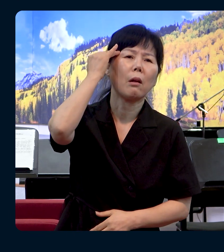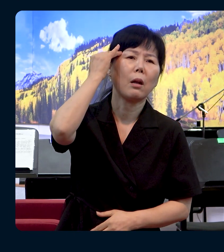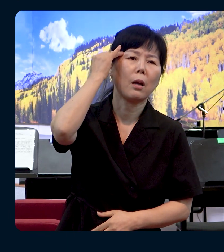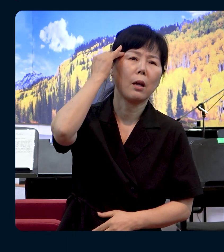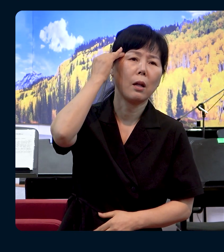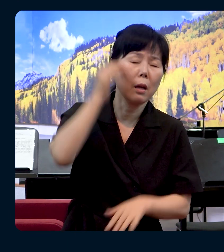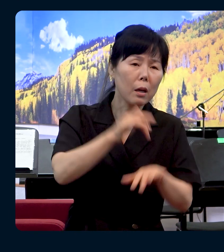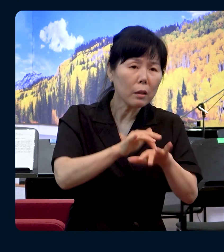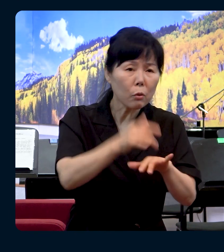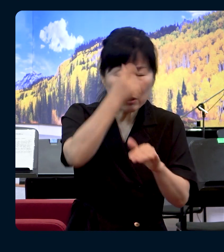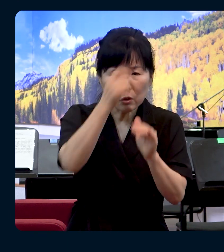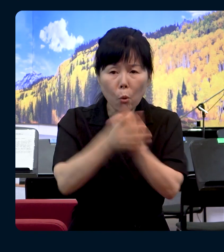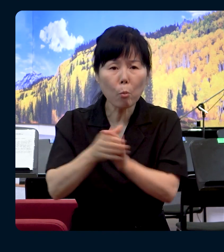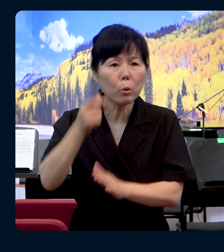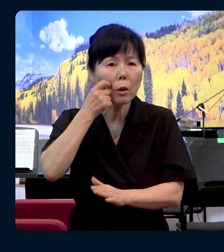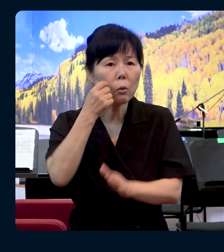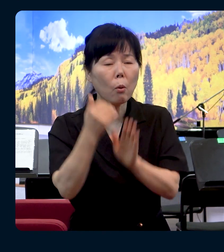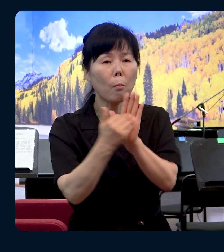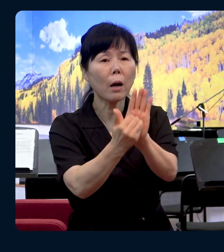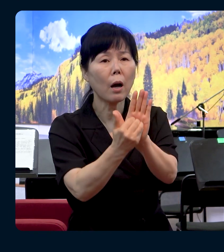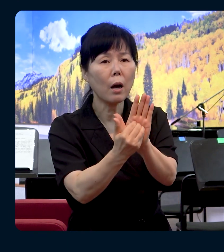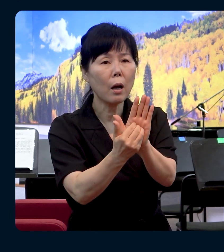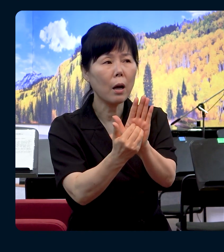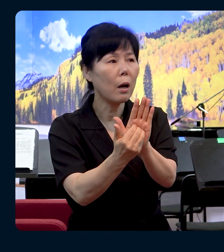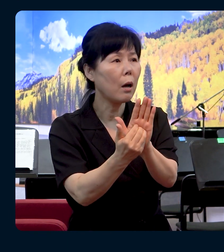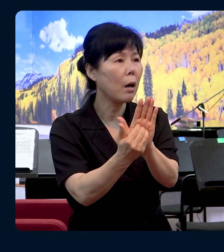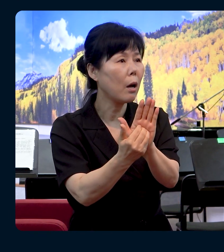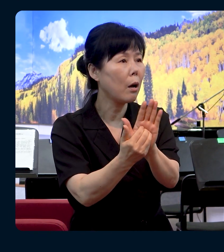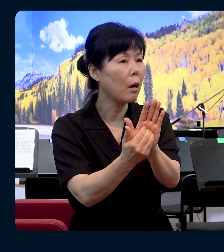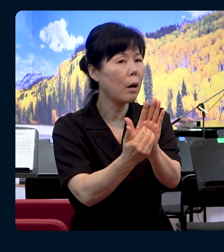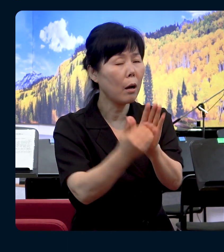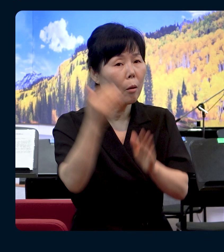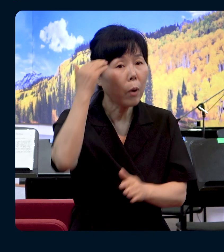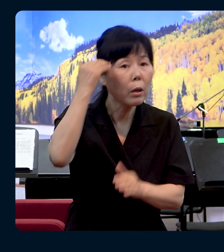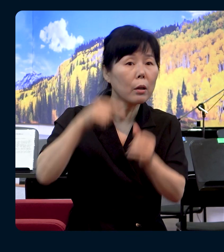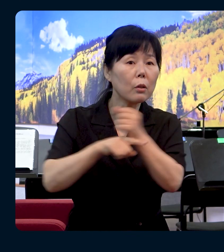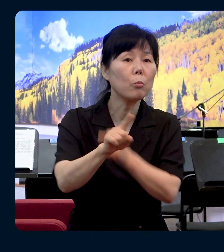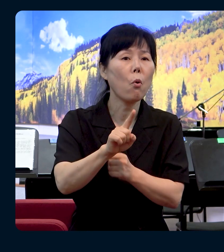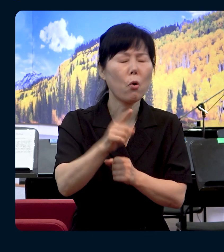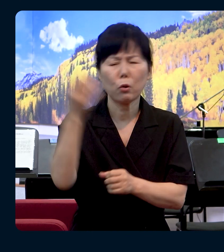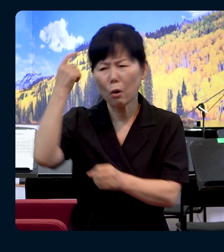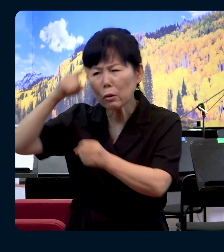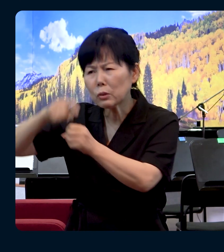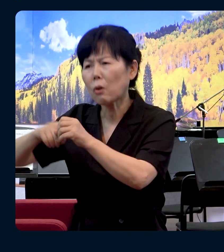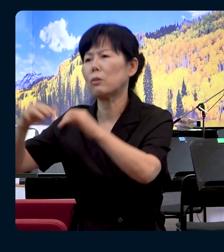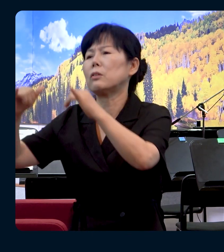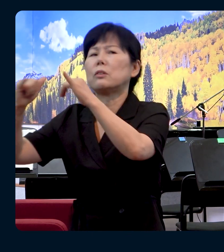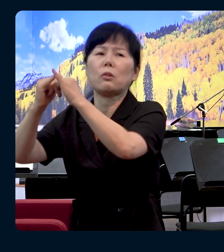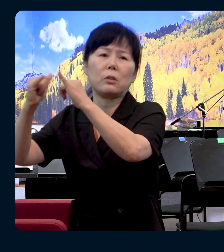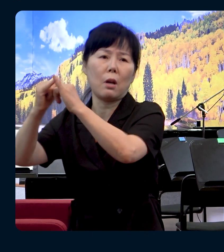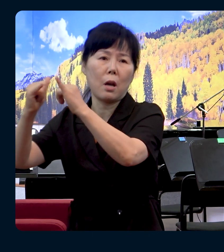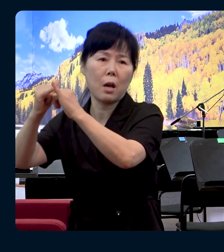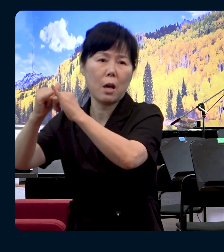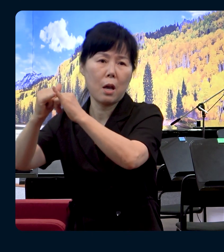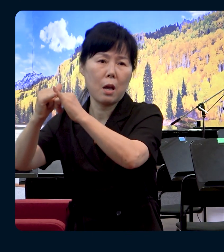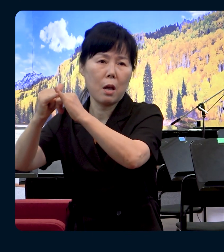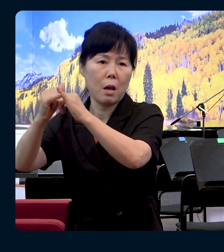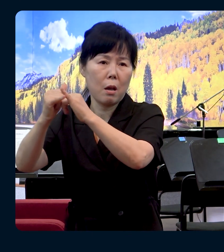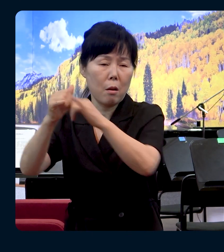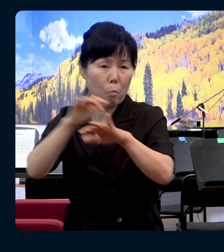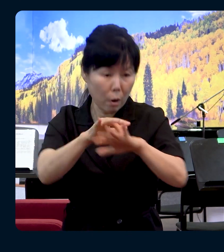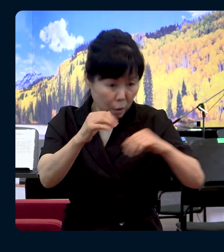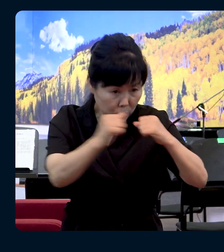왜 마귀는 우리가 기도할 수 없도록 공격하느냐? 그것은 바로 영적 전쟁에서, 마귀와의 싸움은 영적 전쟁